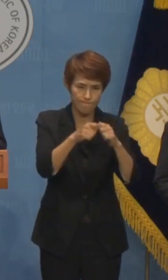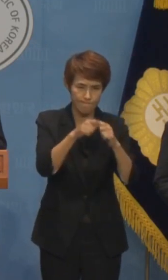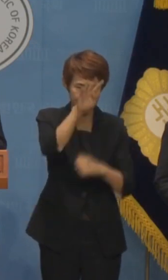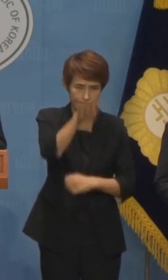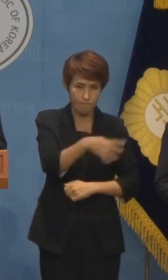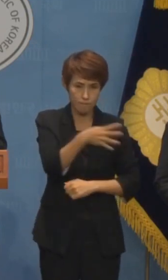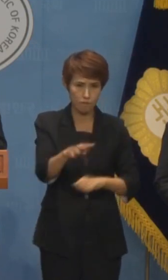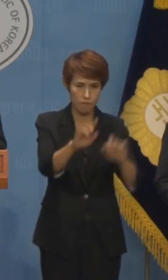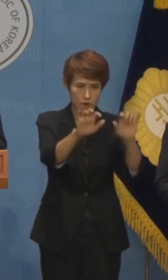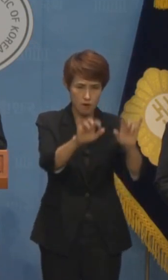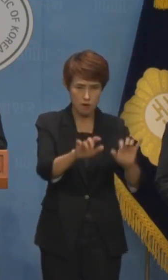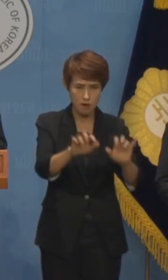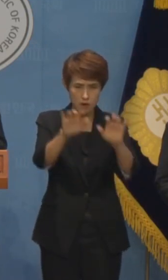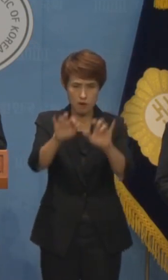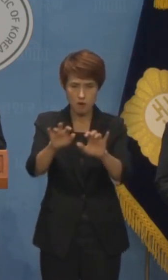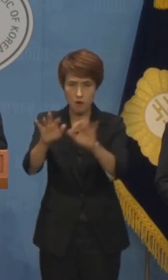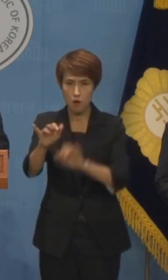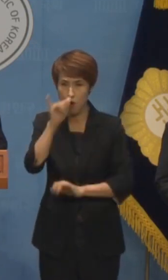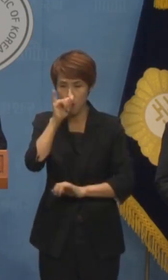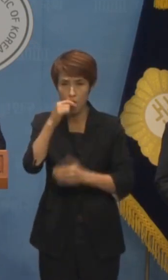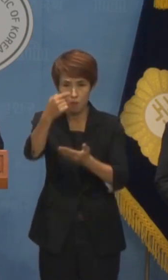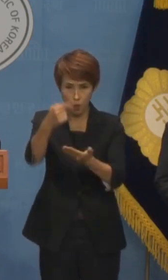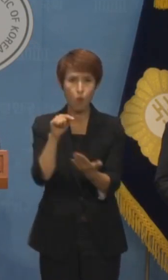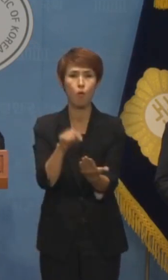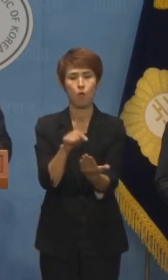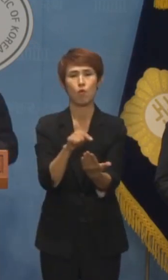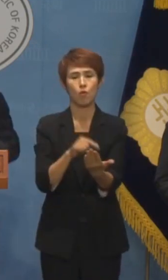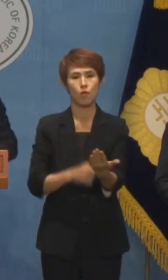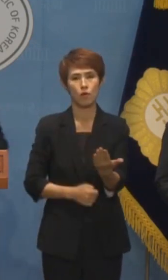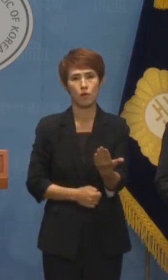내용으로 접촉했는지 등도 포함되어 있습니다.